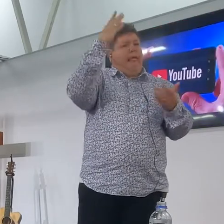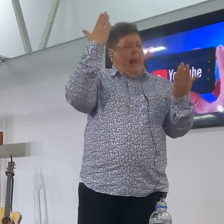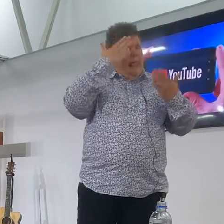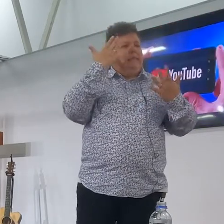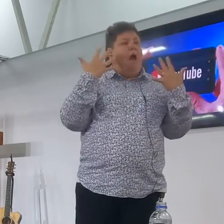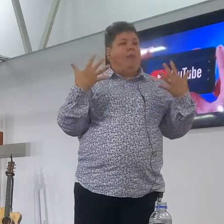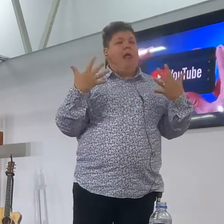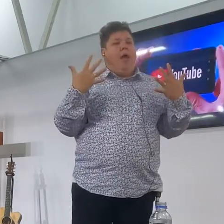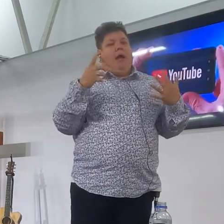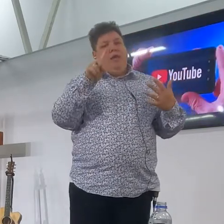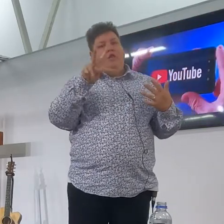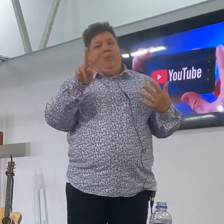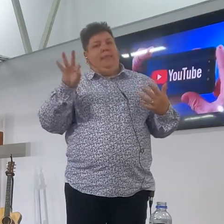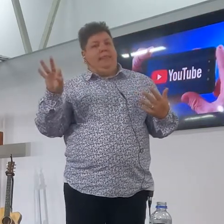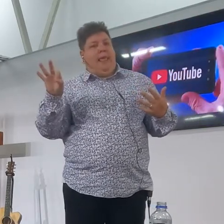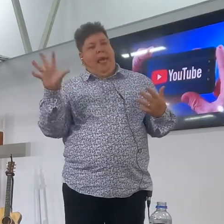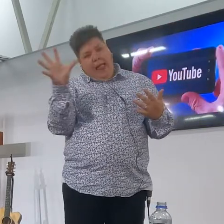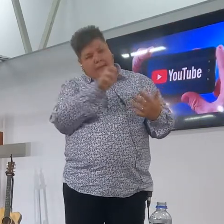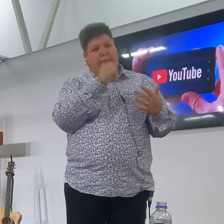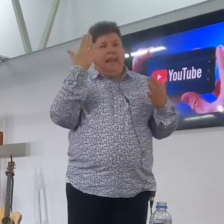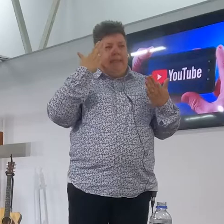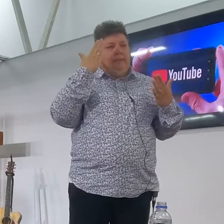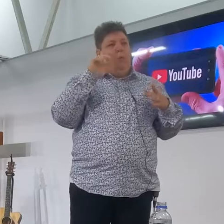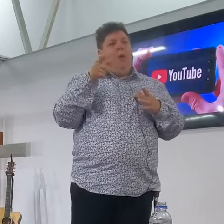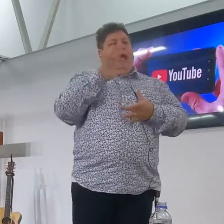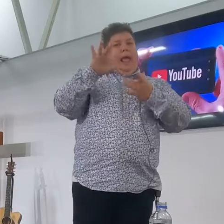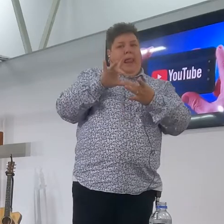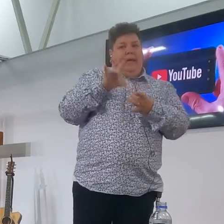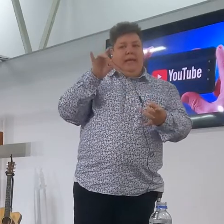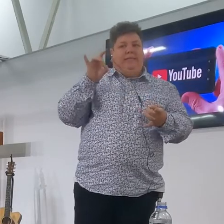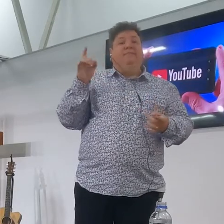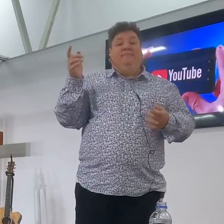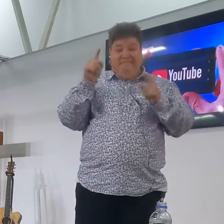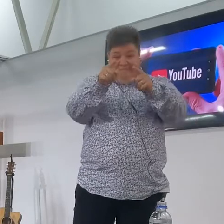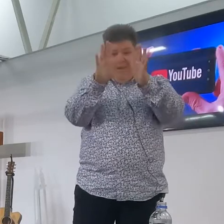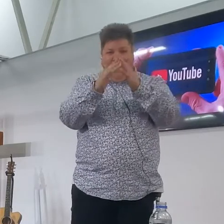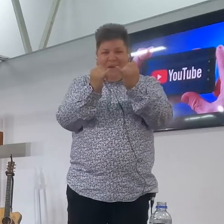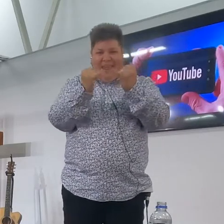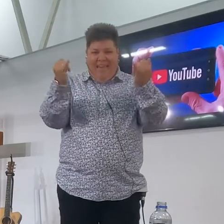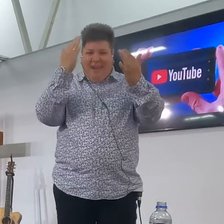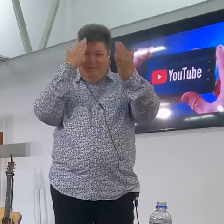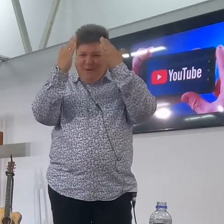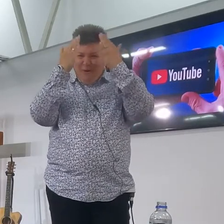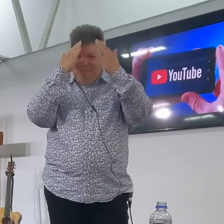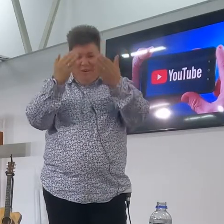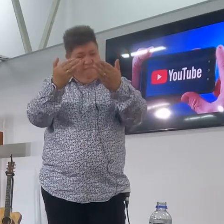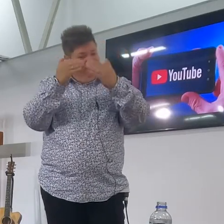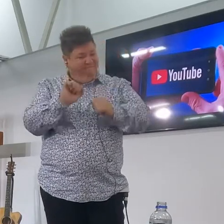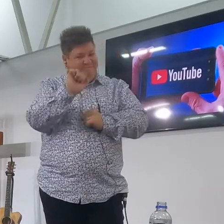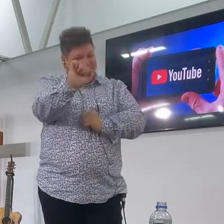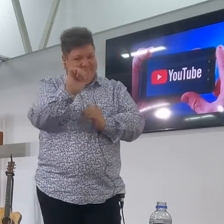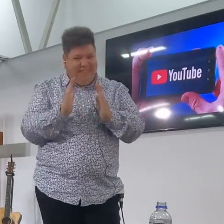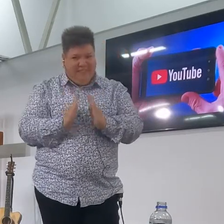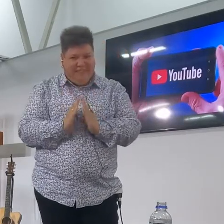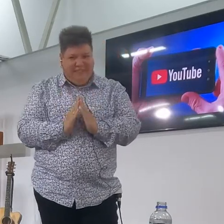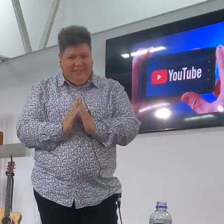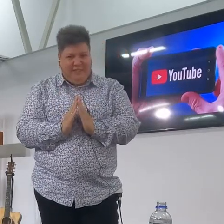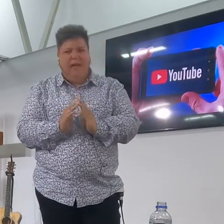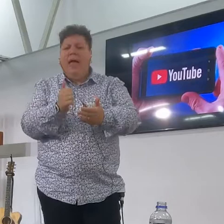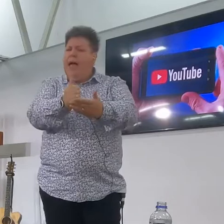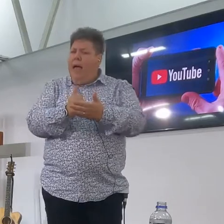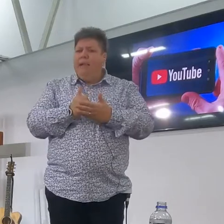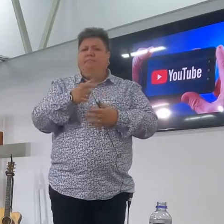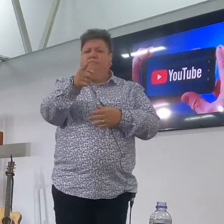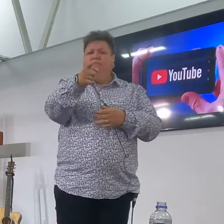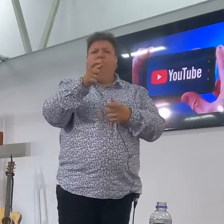goed. En terwyl jy blaai na Handelinge 2 toe, wil ek sommer net vir almal by die huis groet. Goeiemôre en baie welkom. Is lekker om in jou huis te wees. Help ons